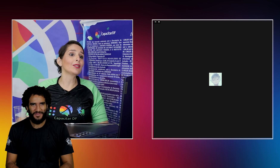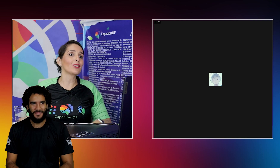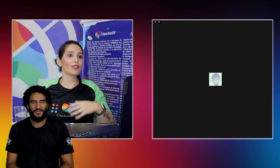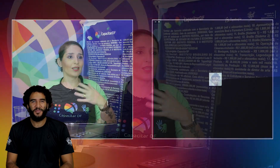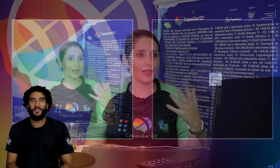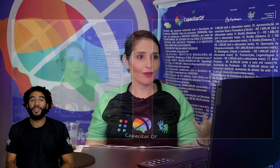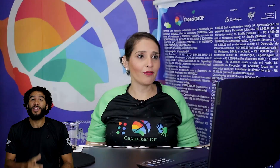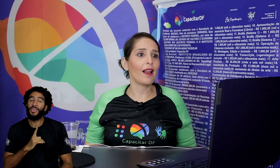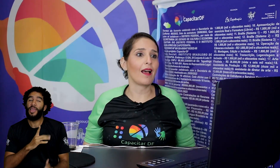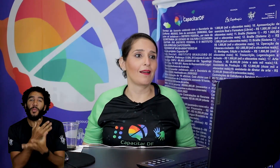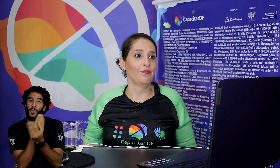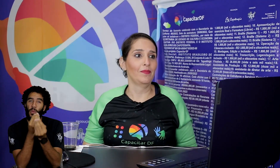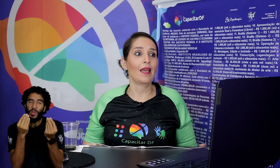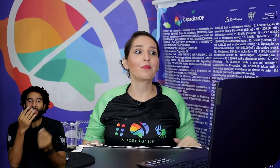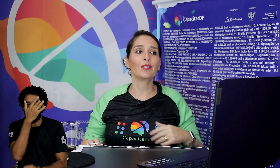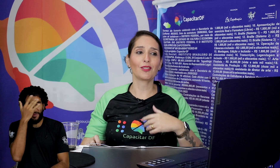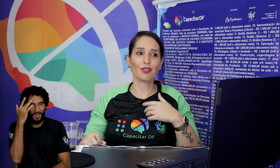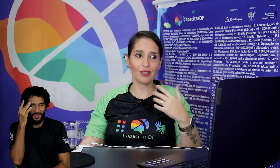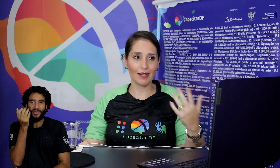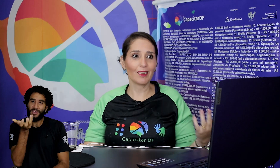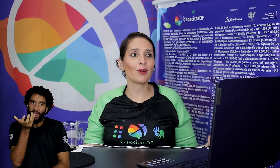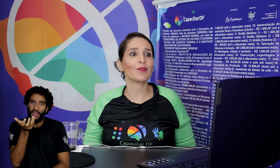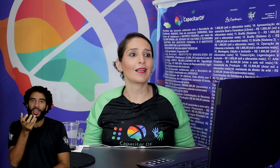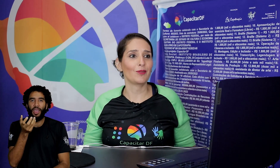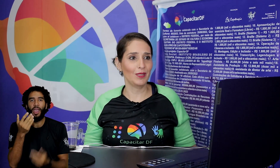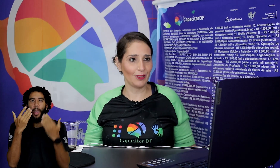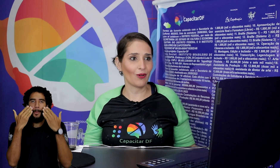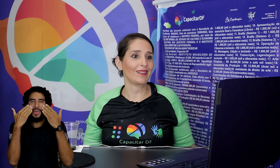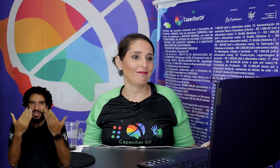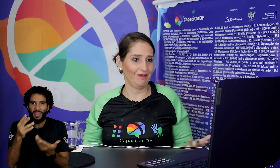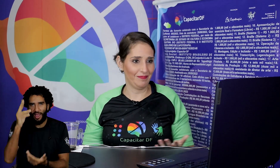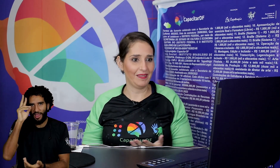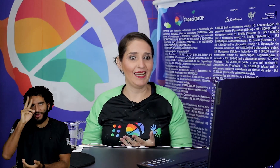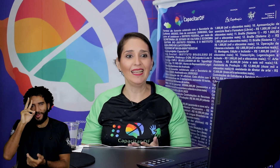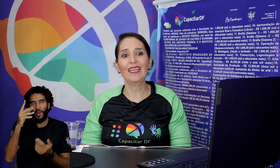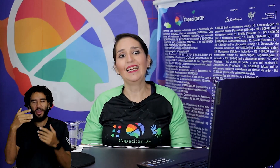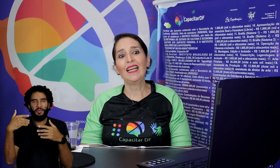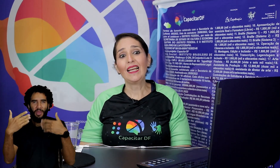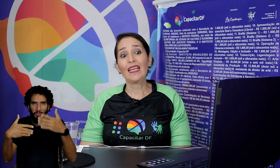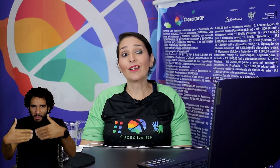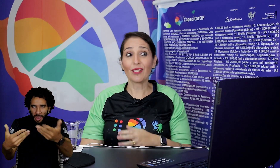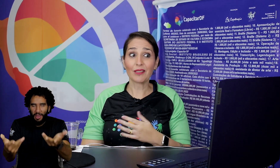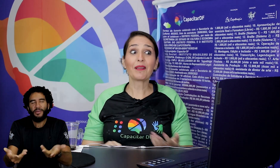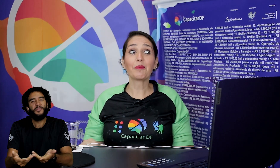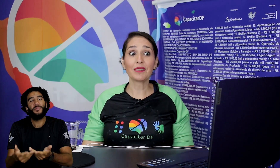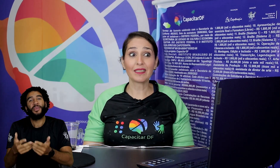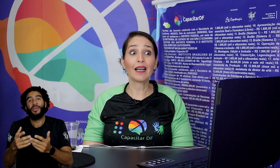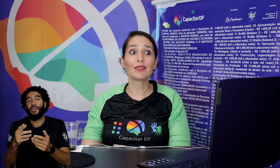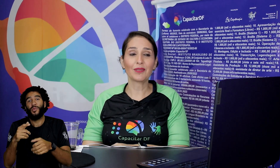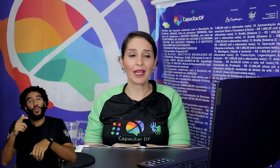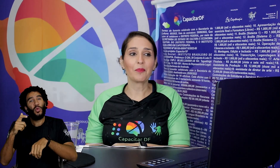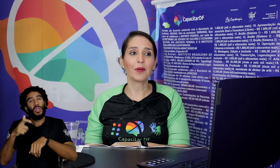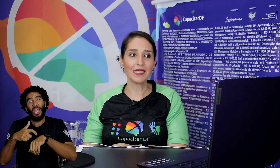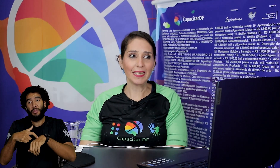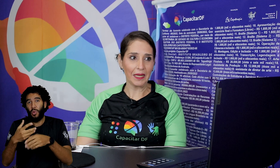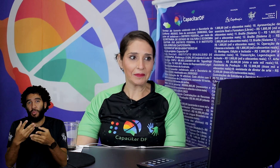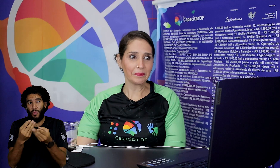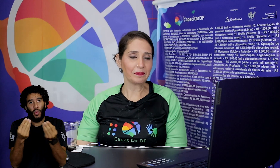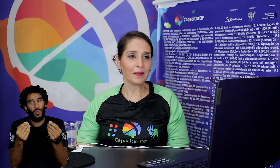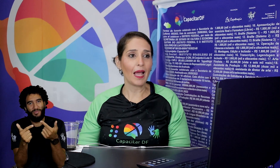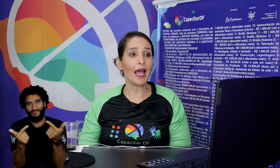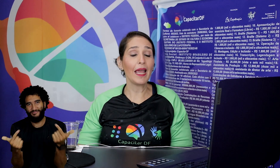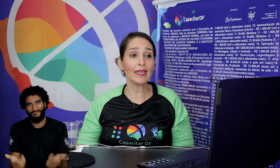é muita gente querendo falar. É muita gente querendo contar a sua história, né? E nós não temos tanto tempo